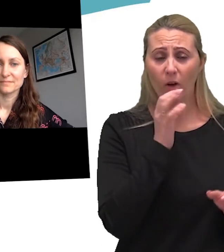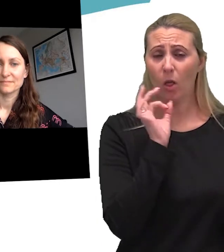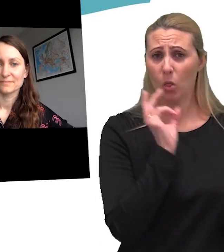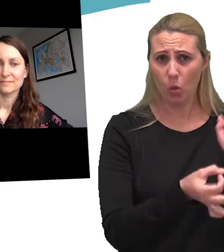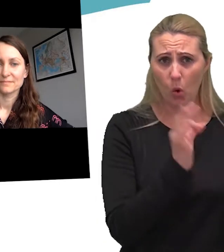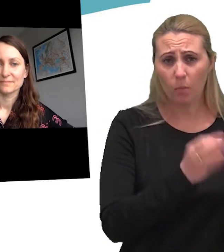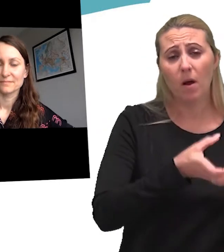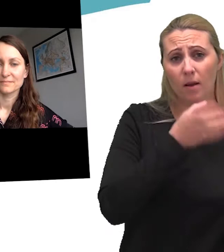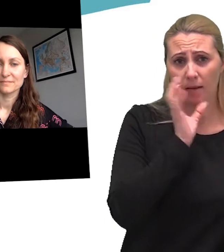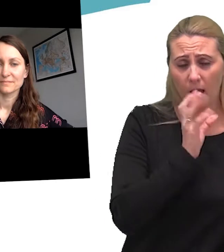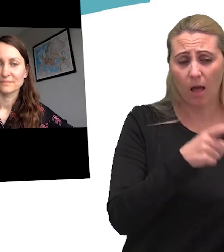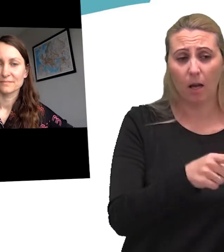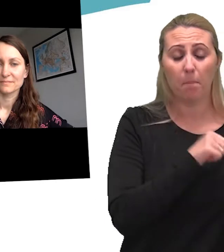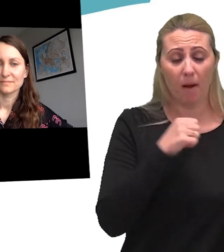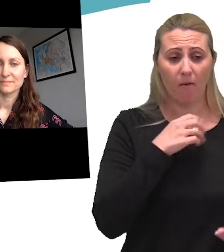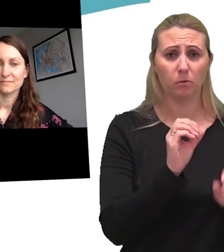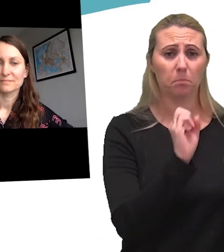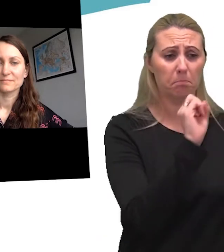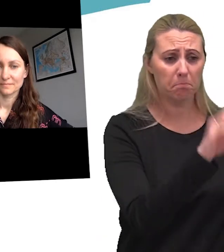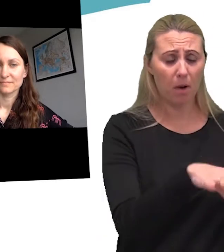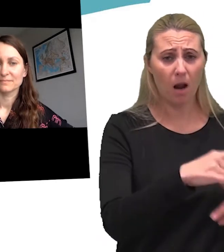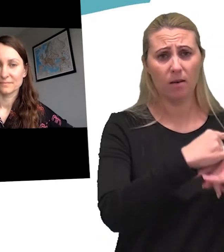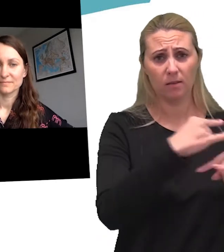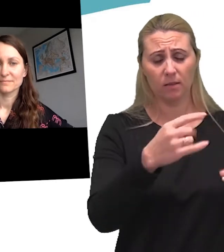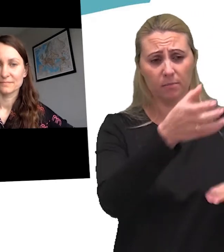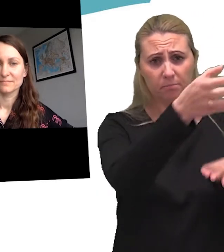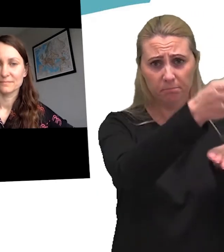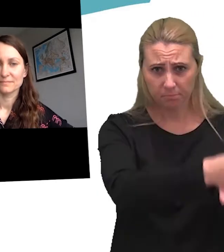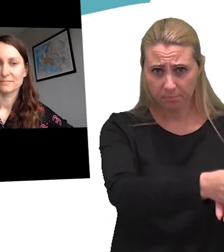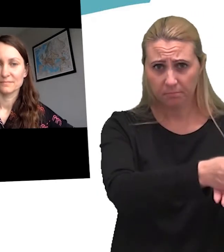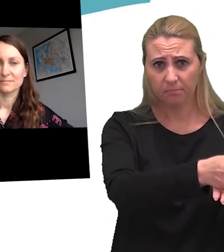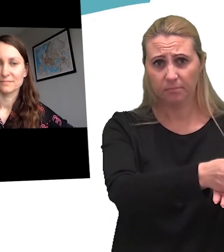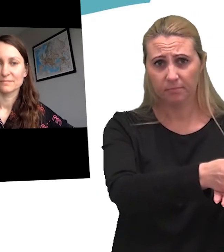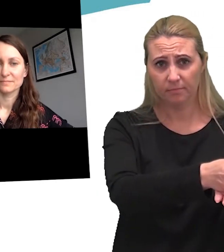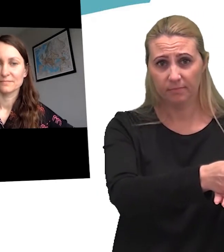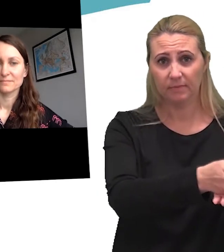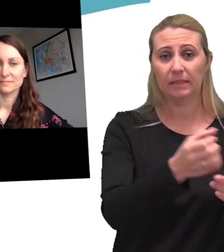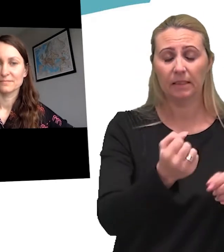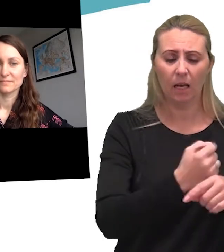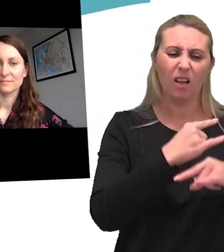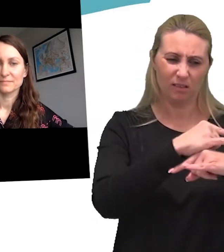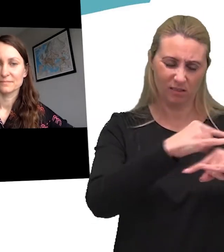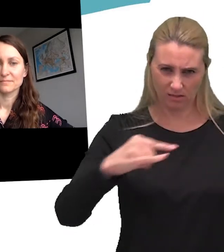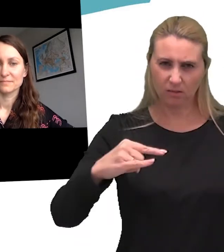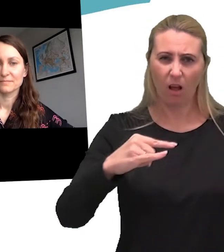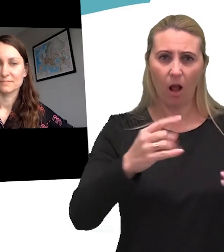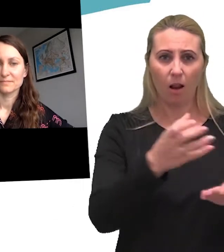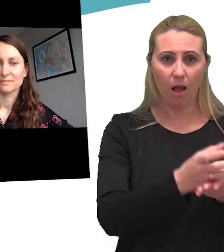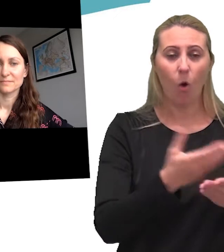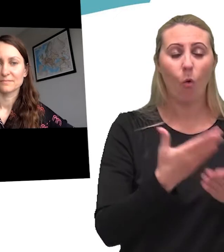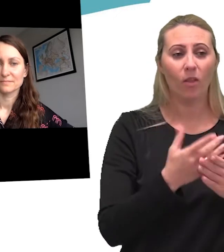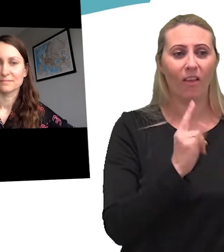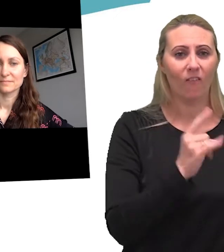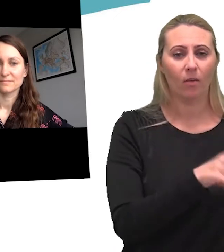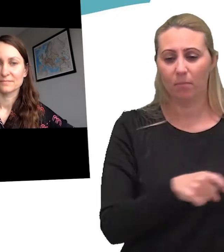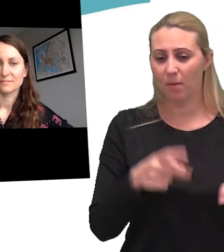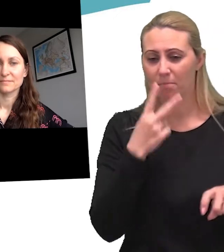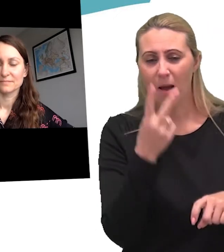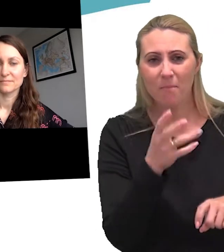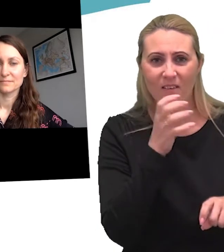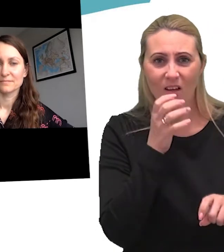patys geria vandens, jeigu mes jo paliekam pastatyto, tik tai irgi reikėtų ant stalo, tai jie prabėgdami